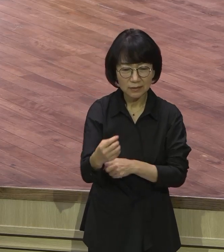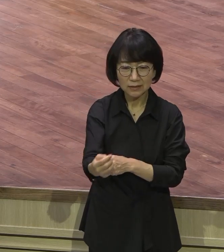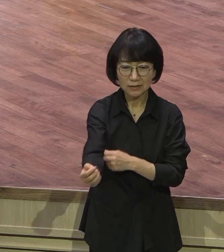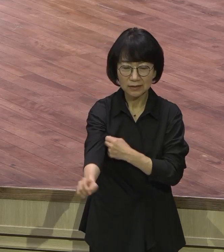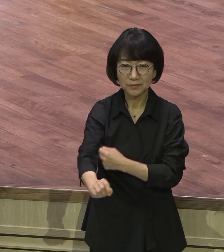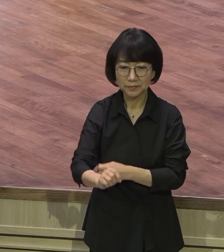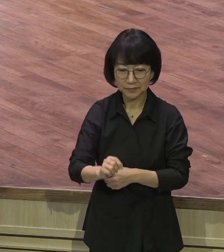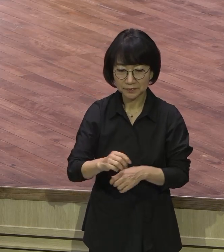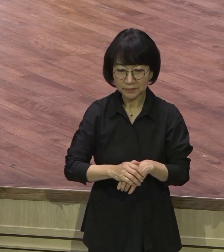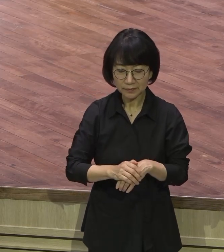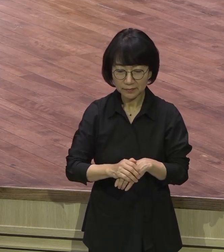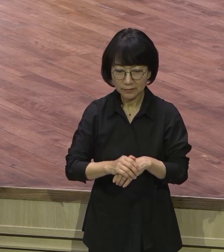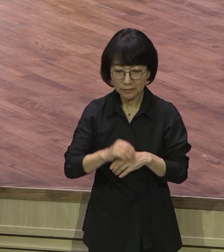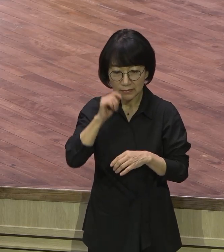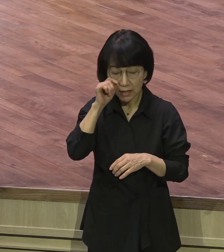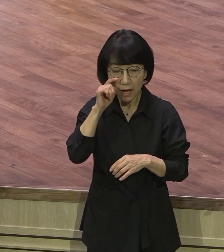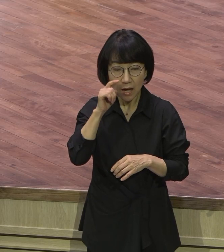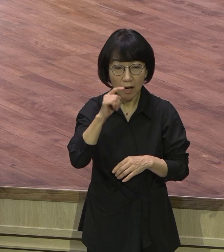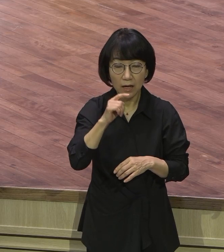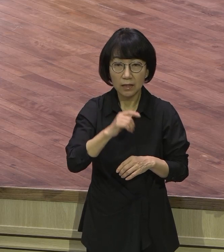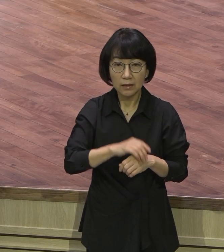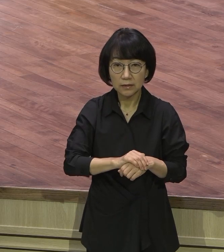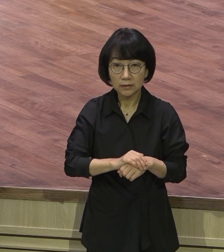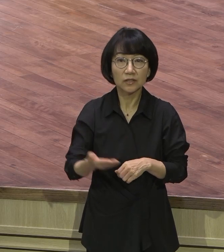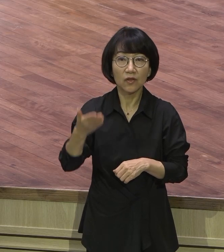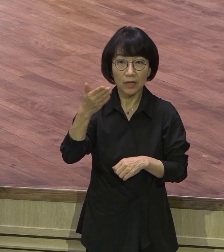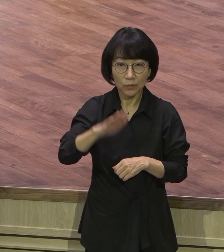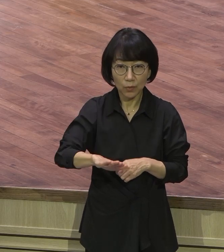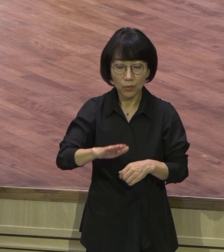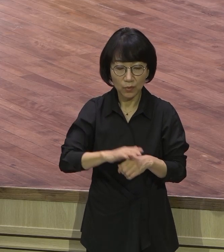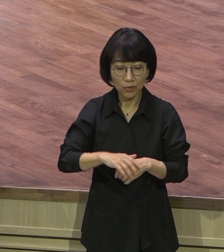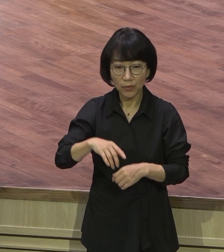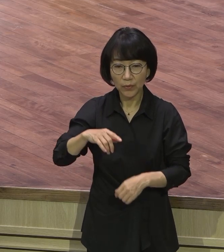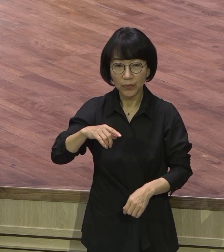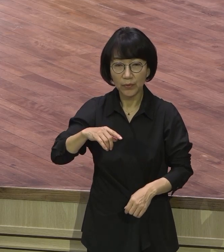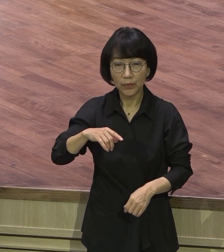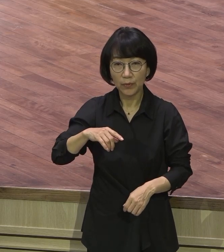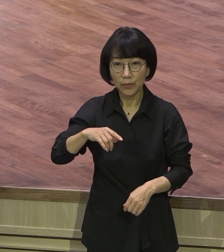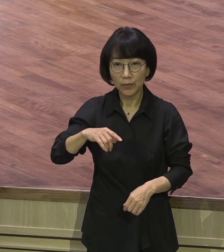그런 상황인데도 취해가지고